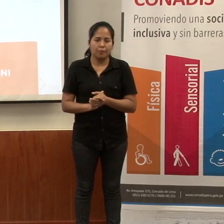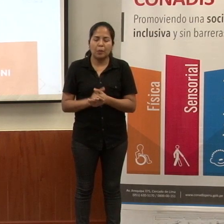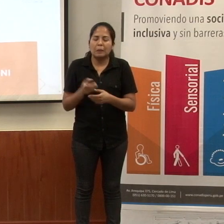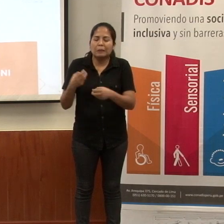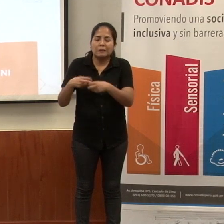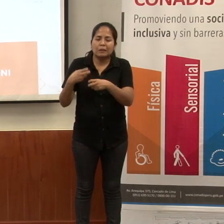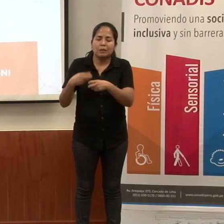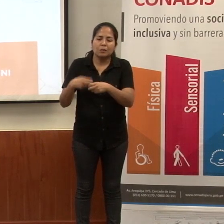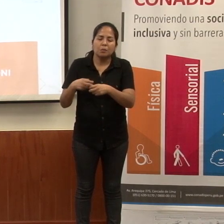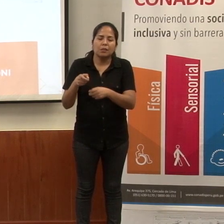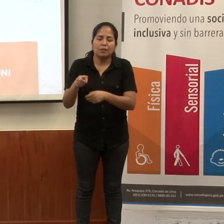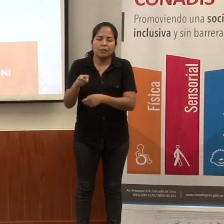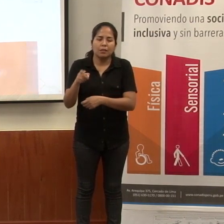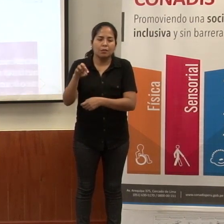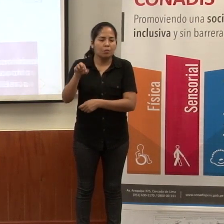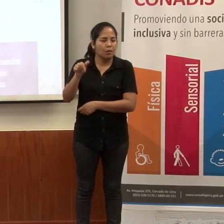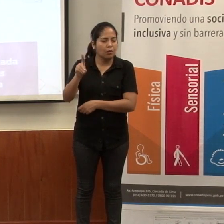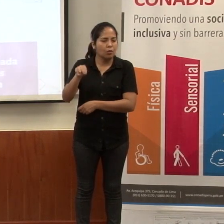el PADOMI de salud, ¿cuál era?